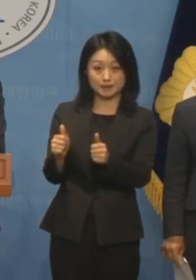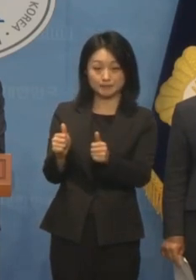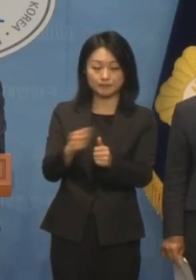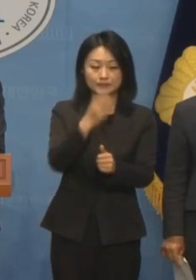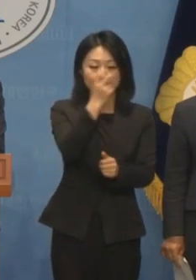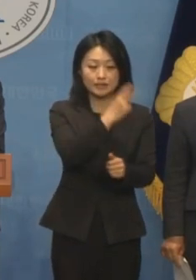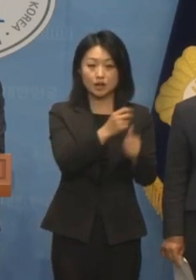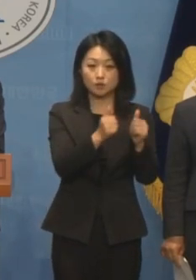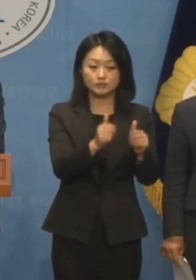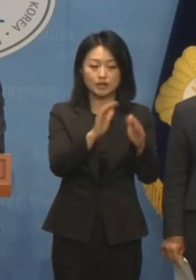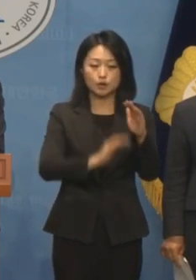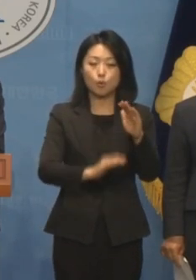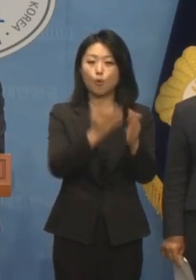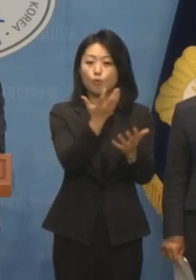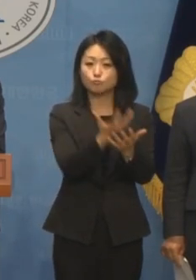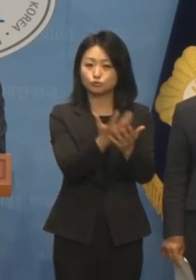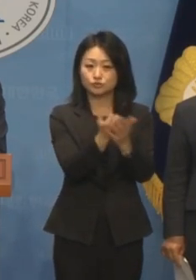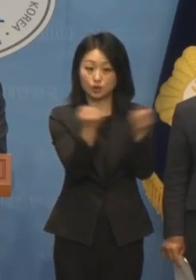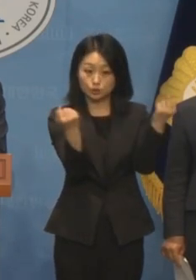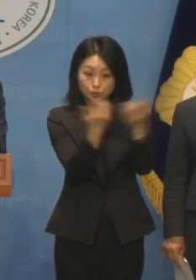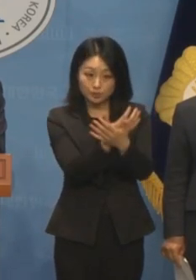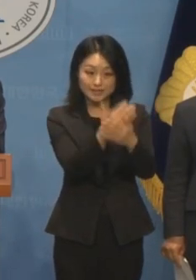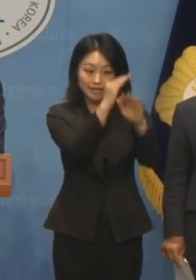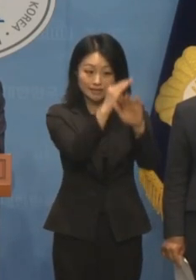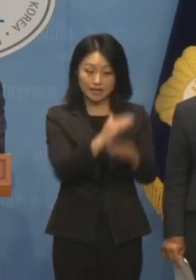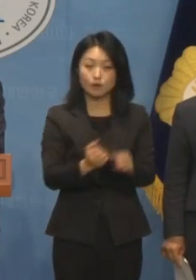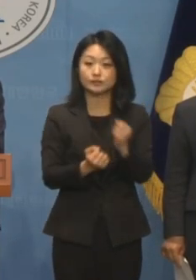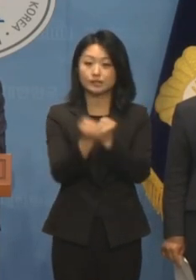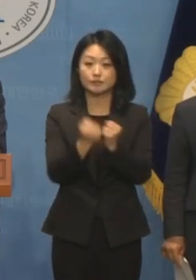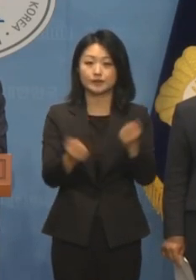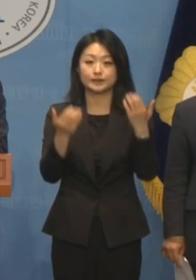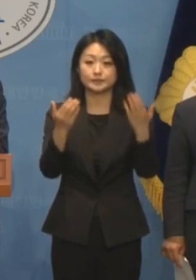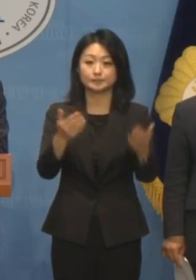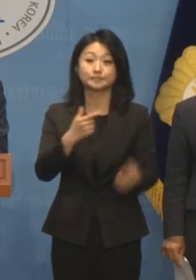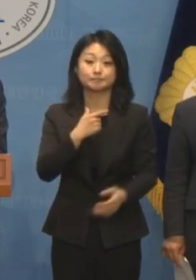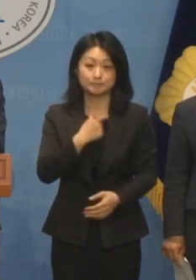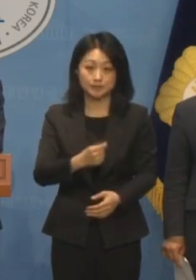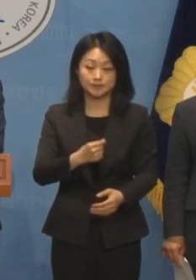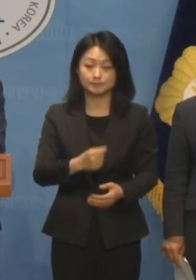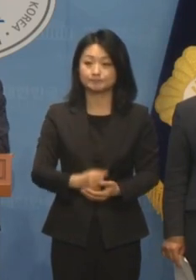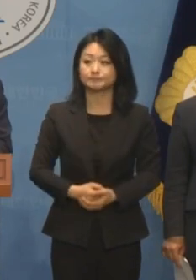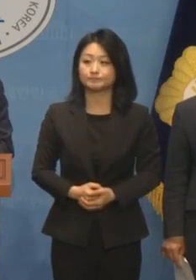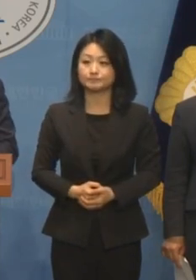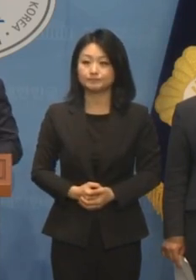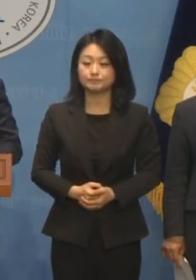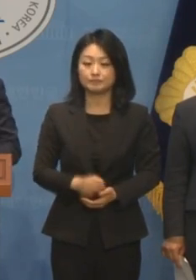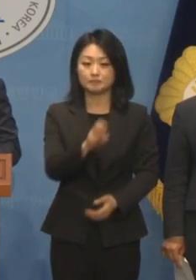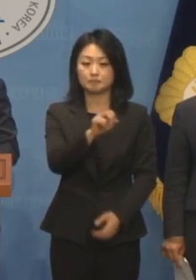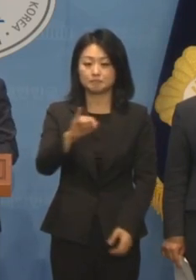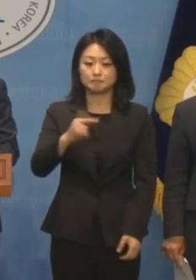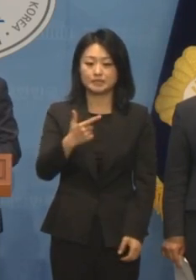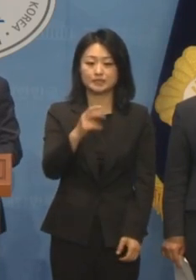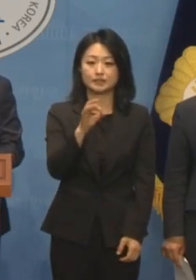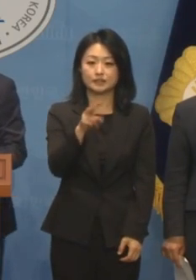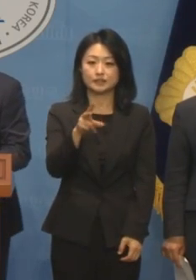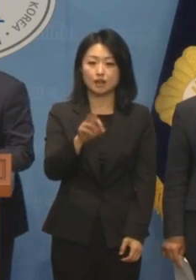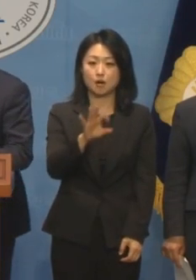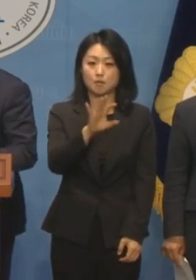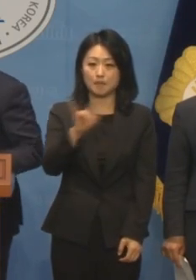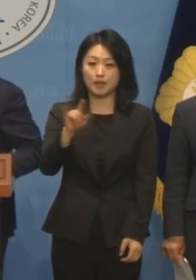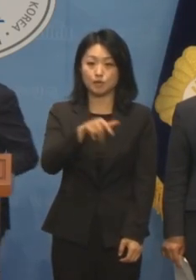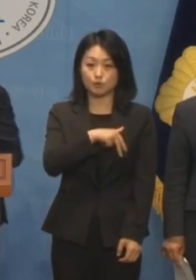검찰의 공문서 조작 논란에 대한 기자회견을 개최하도록 하겠습니다. 이어서 민영배 단장님의 발언이